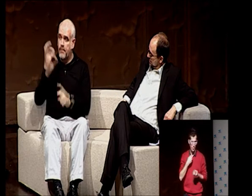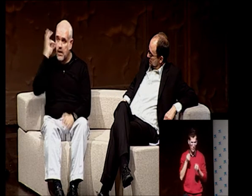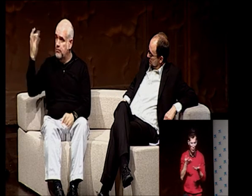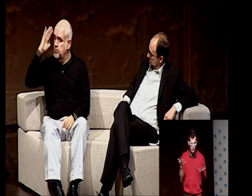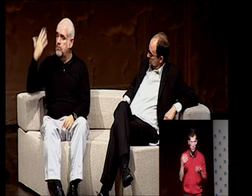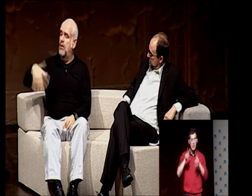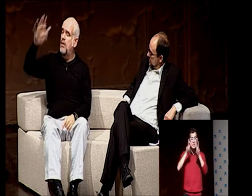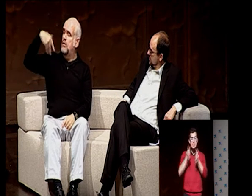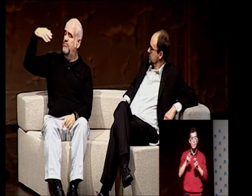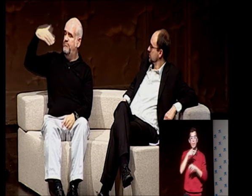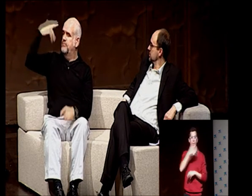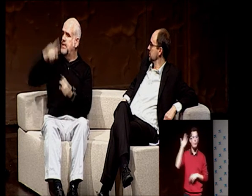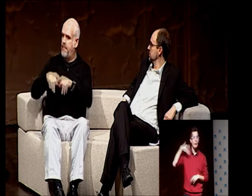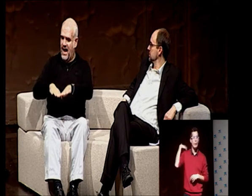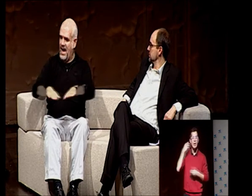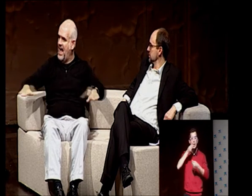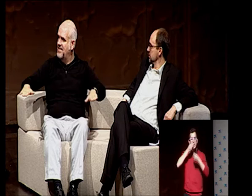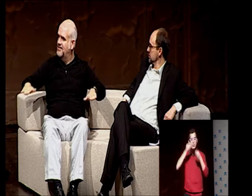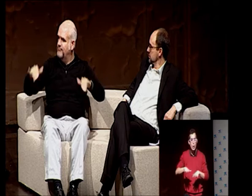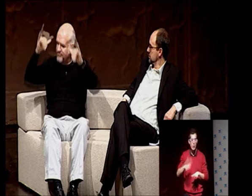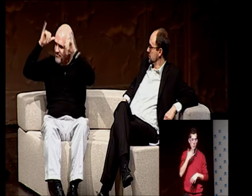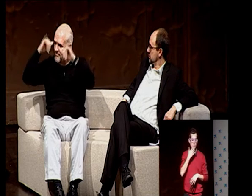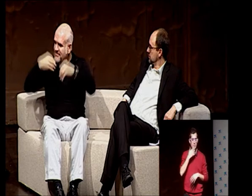enseñar no sé un ejemplo